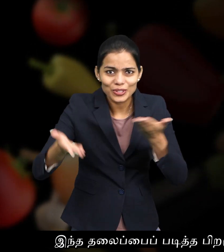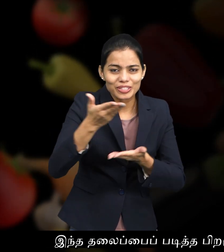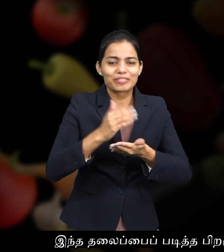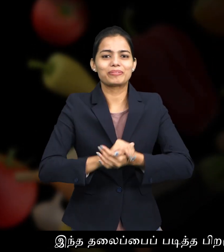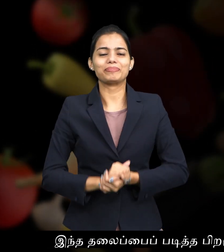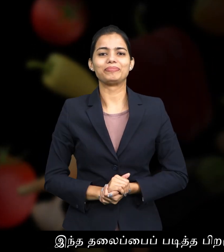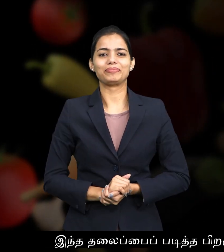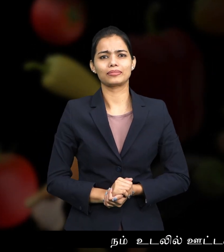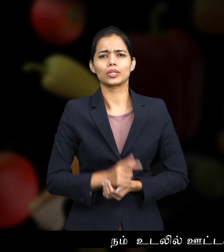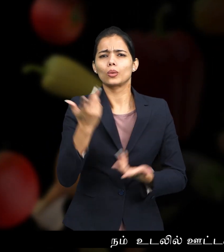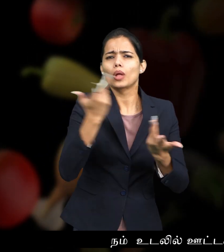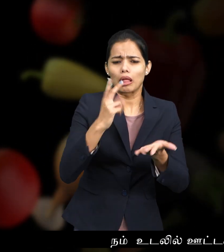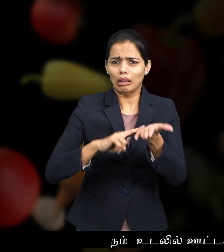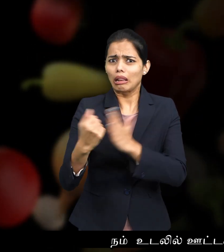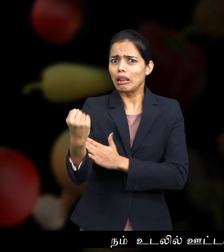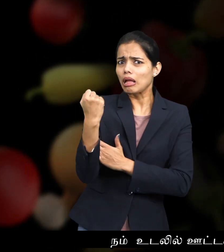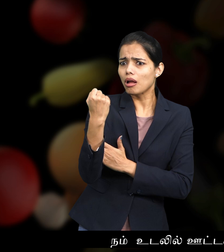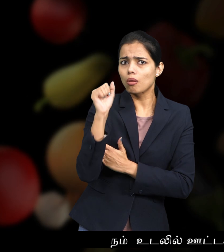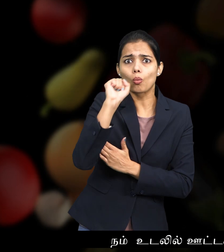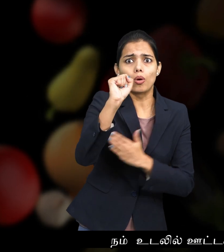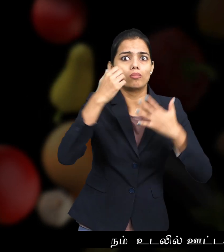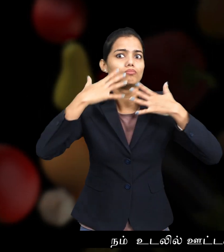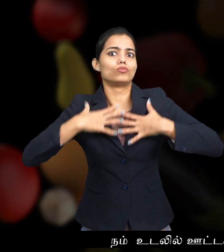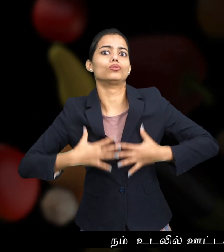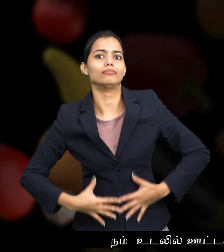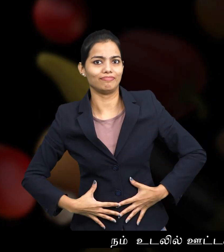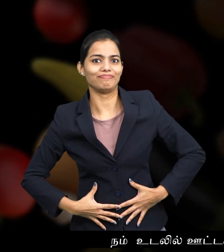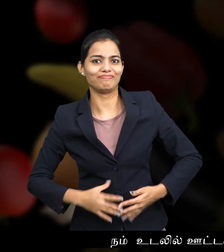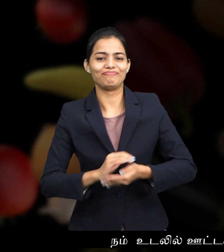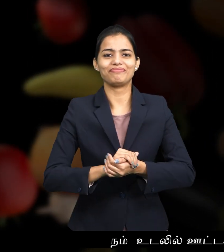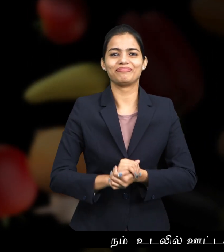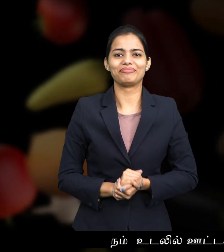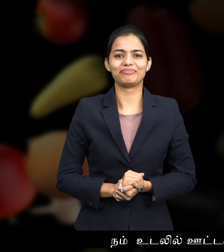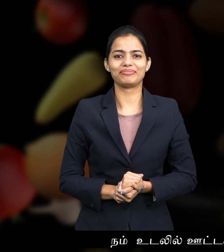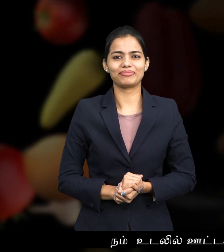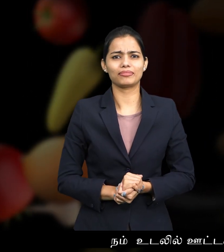முடியும். நம் உடலில் ஊட்டச்சத்துக்களின் முக்கிய பங்கு.